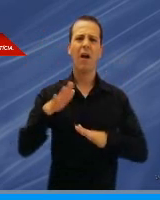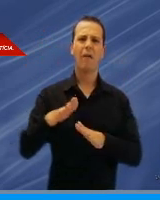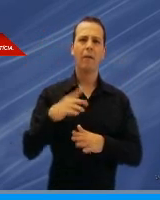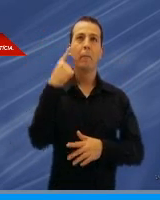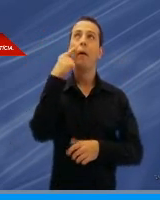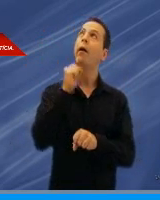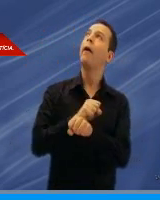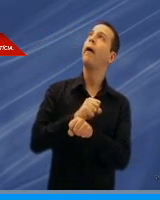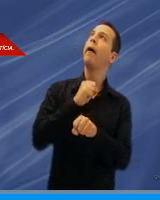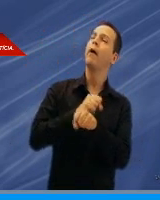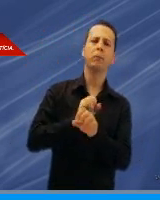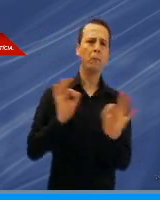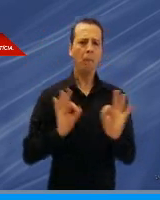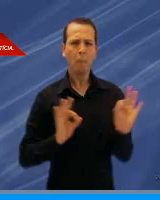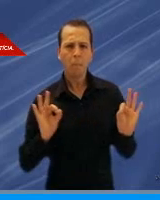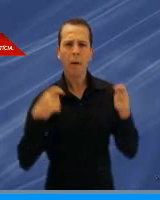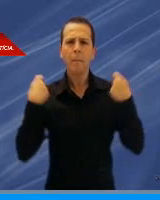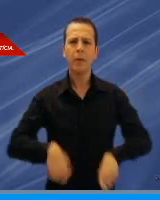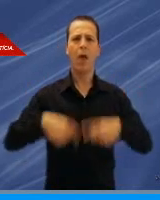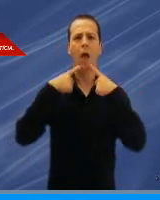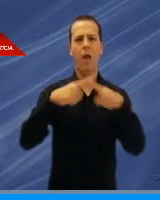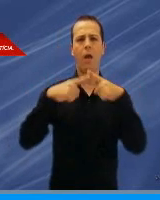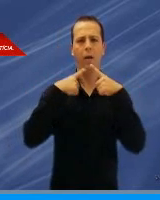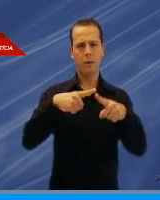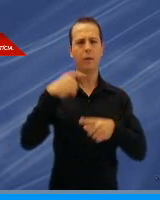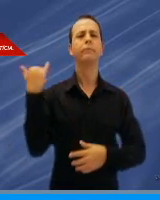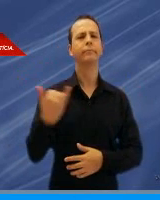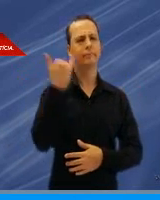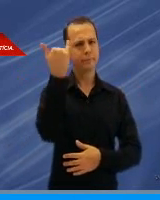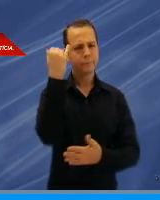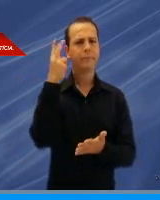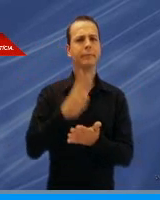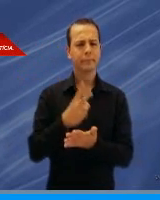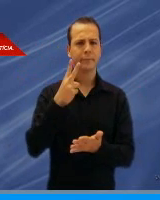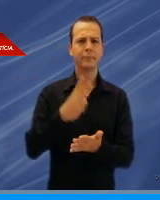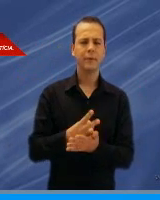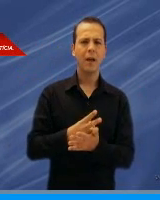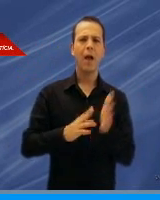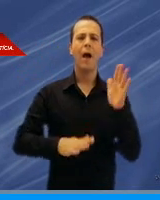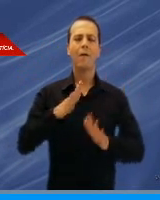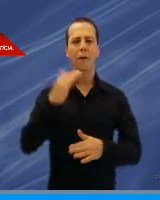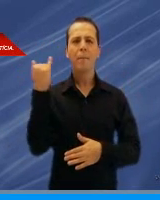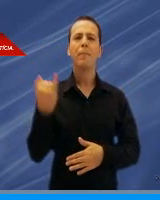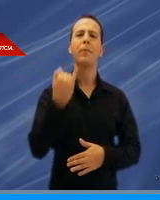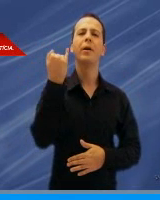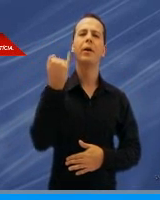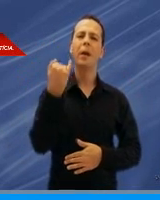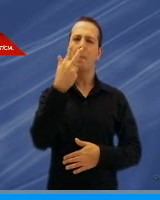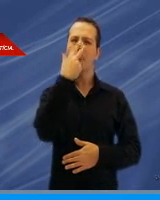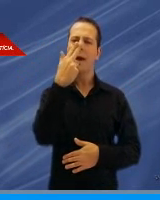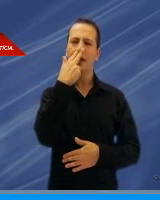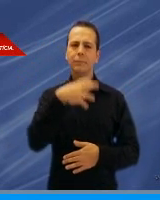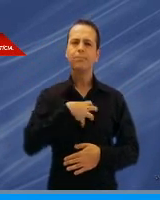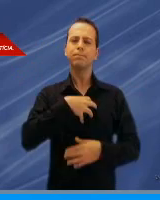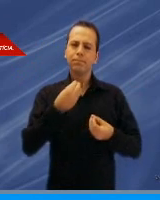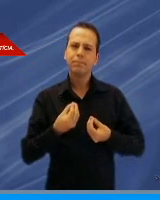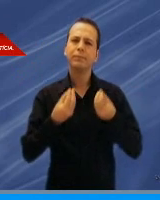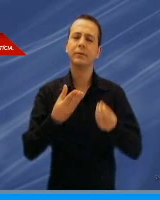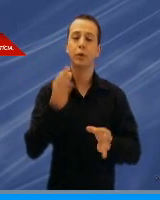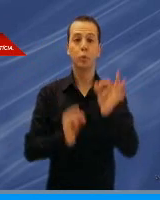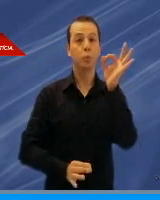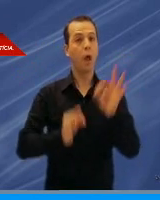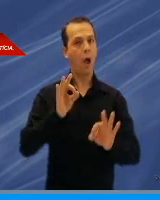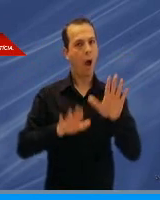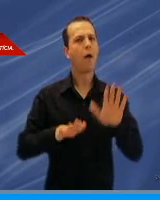caem do céu. Então, a reclamação, é muito importante reclamar, é muito importante brigar, inclusive na